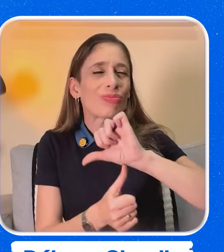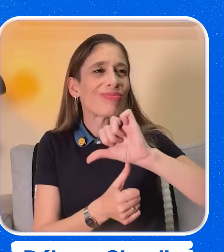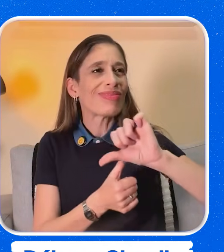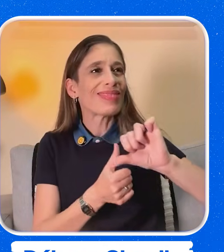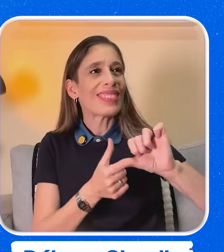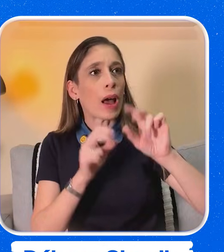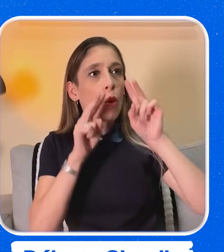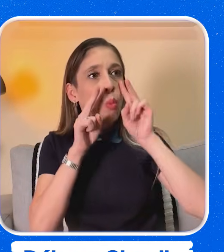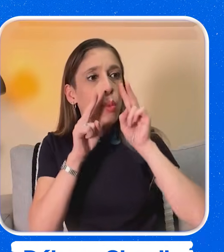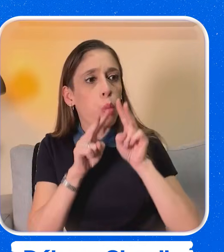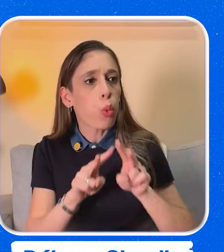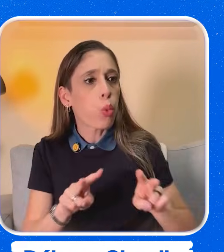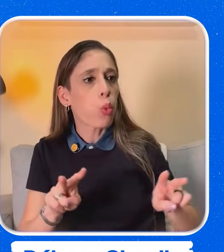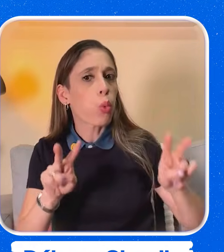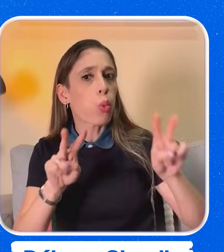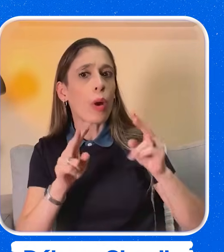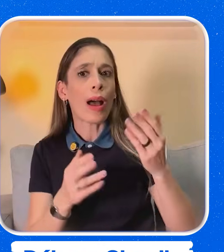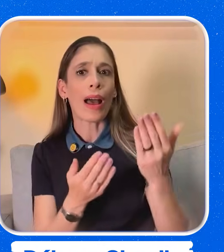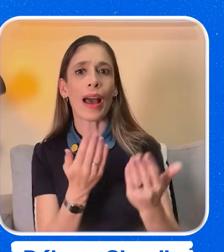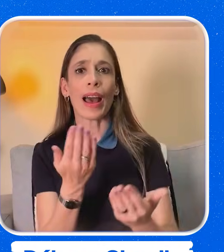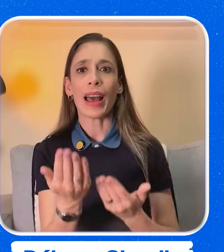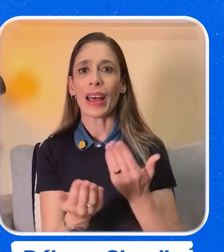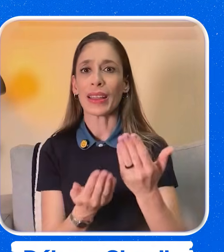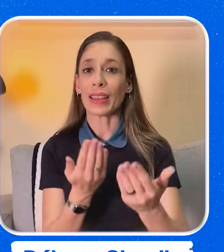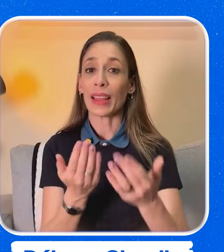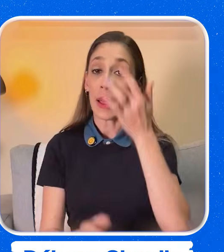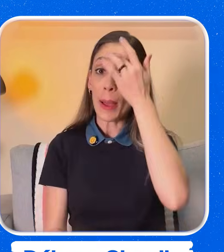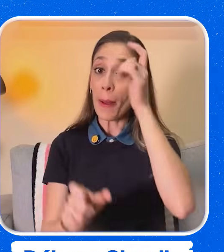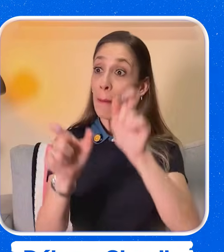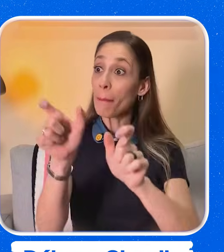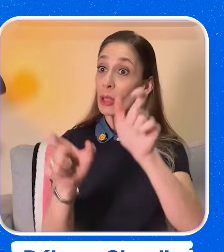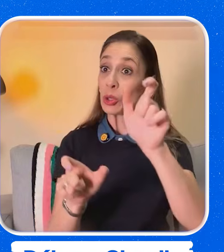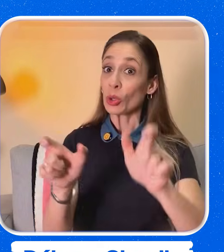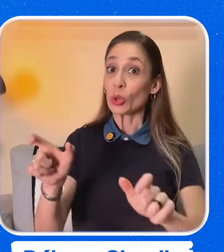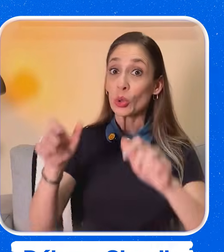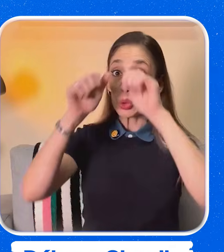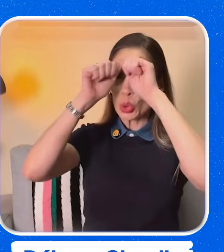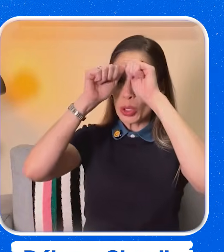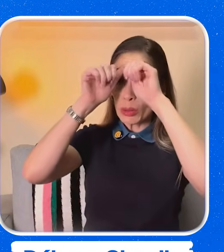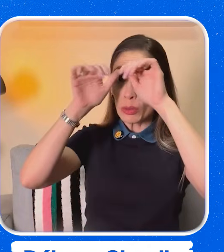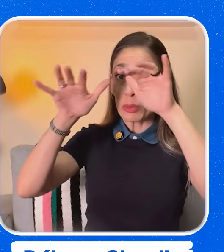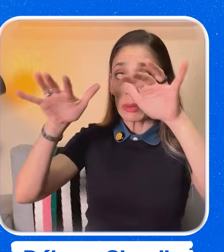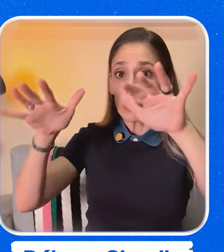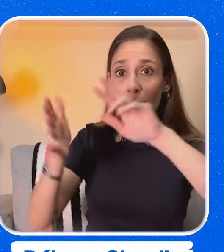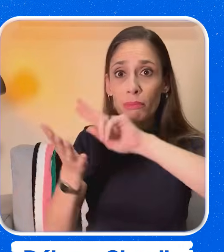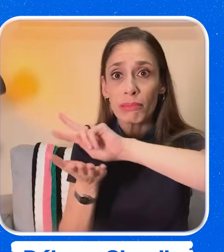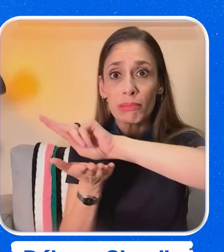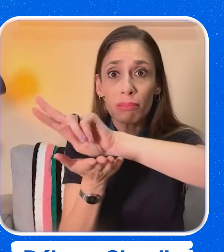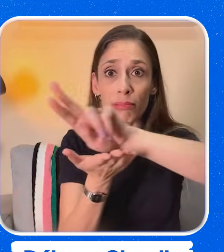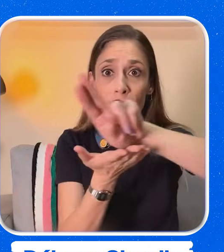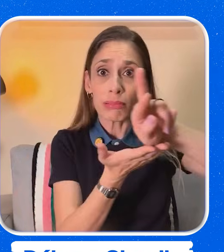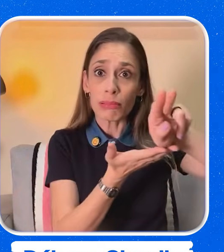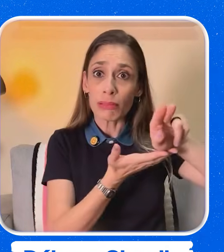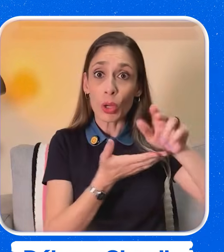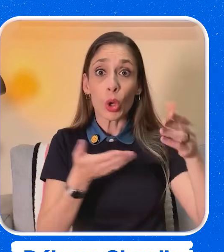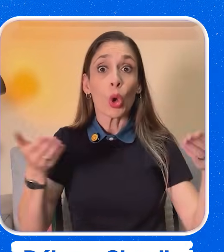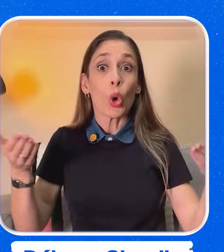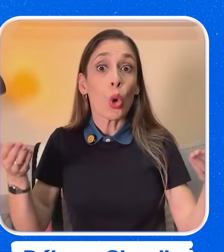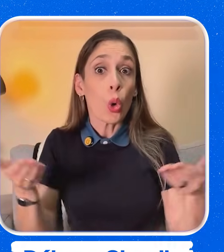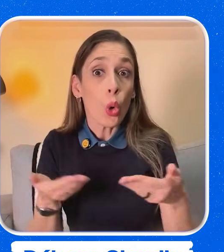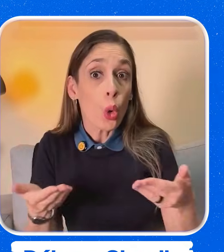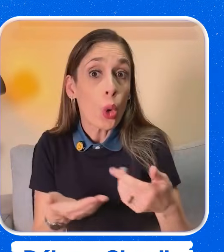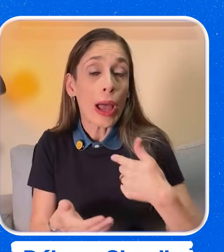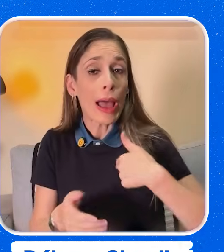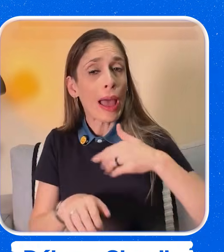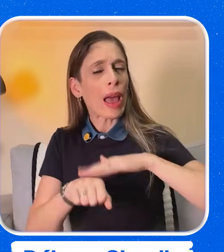atender pessoas que convivem com neurodivergência, né? Hoje eu adaptei a